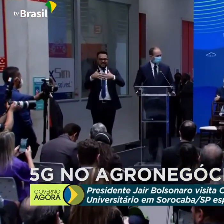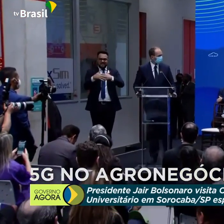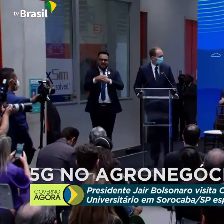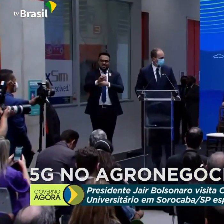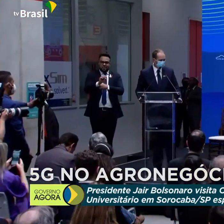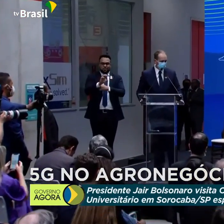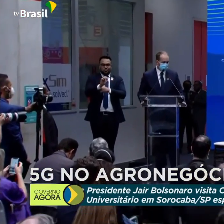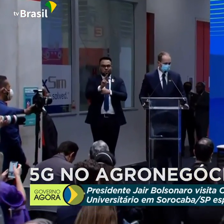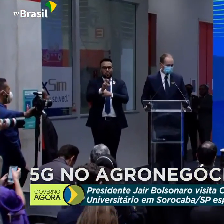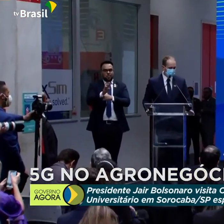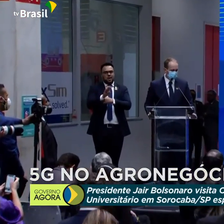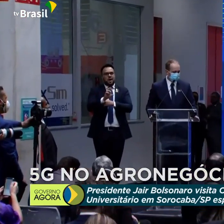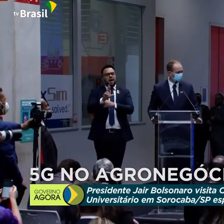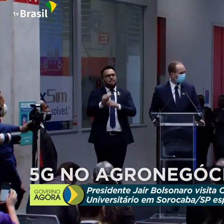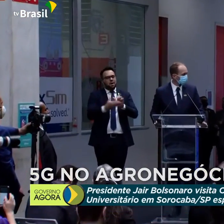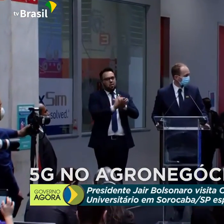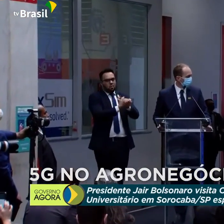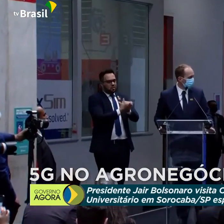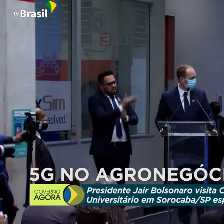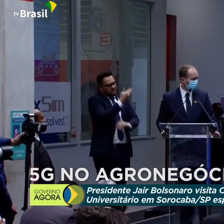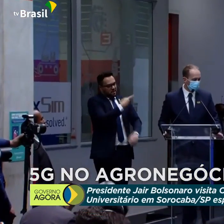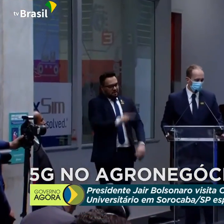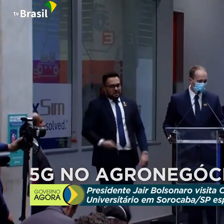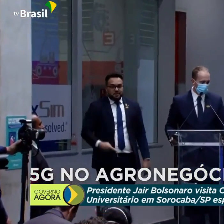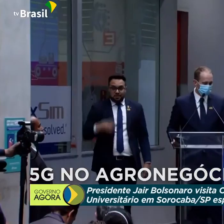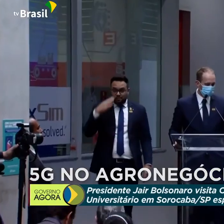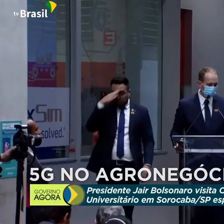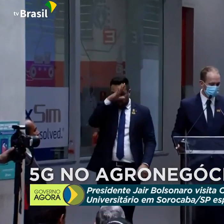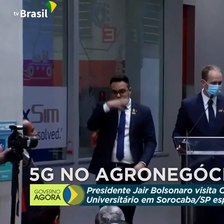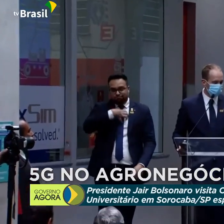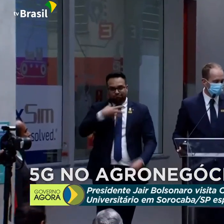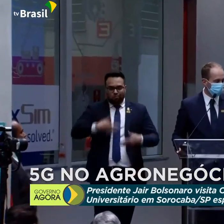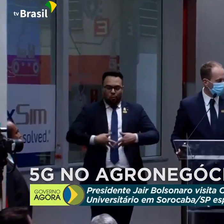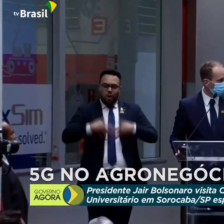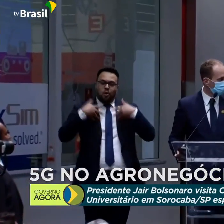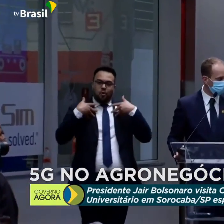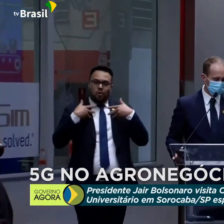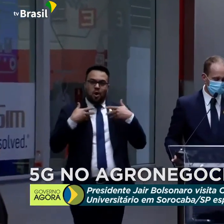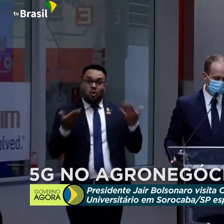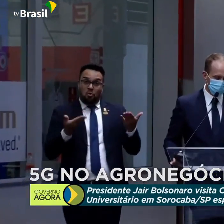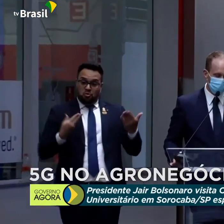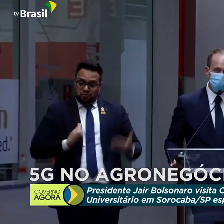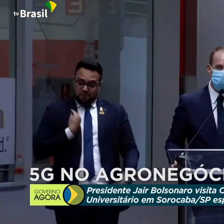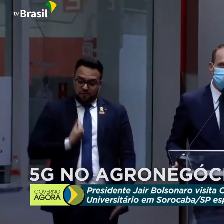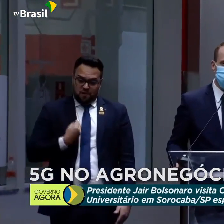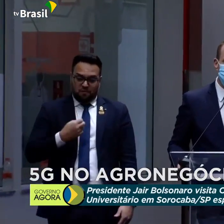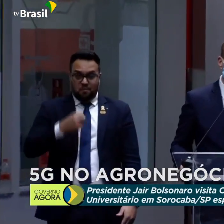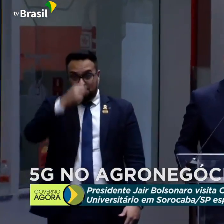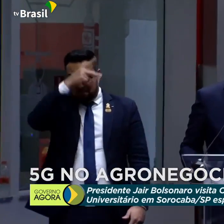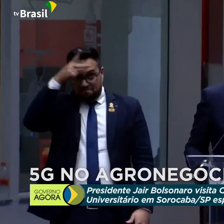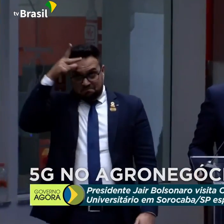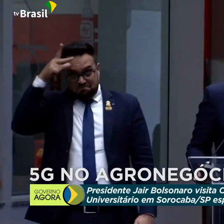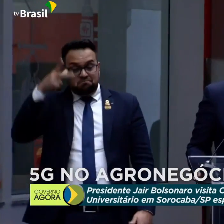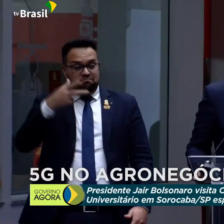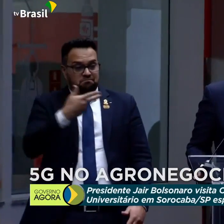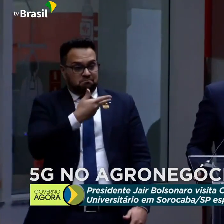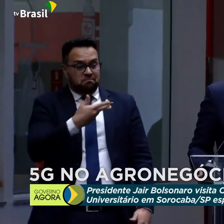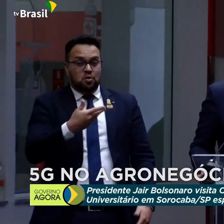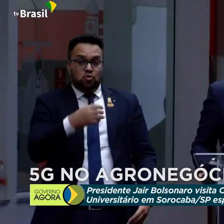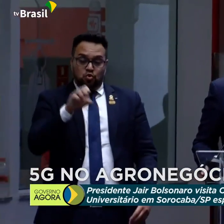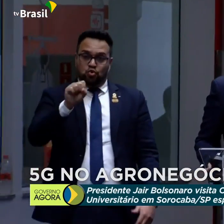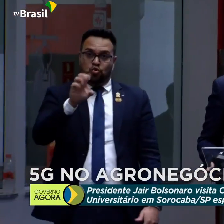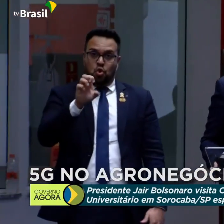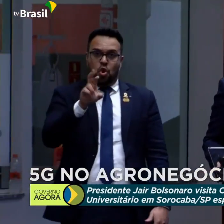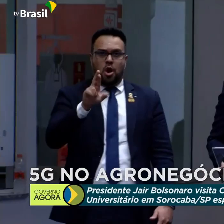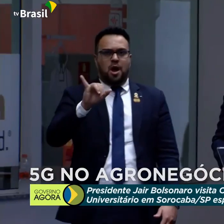Sorocaba. Cumprimentar o nosso presidente Jair Bolsonaro e dizer que é uma honra, presidente, recebê-lo aqui. Sorocaba se orgulha muito da sua